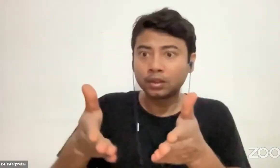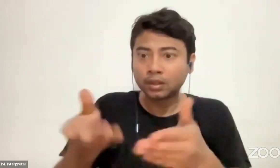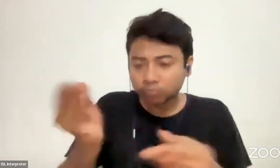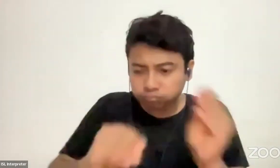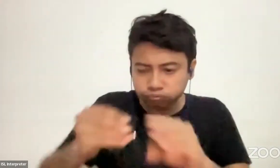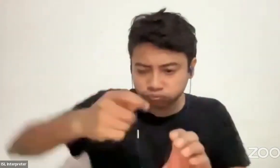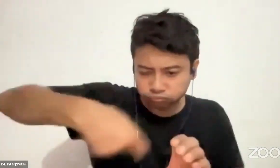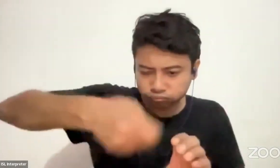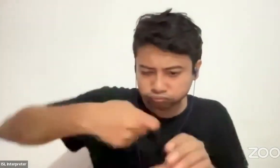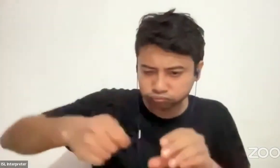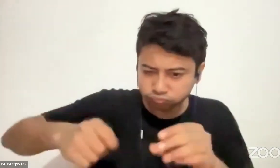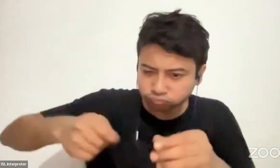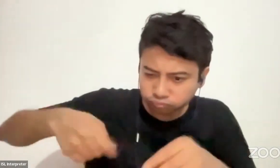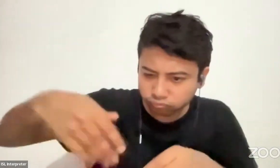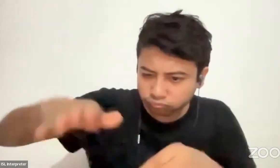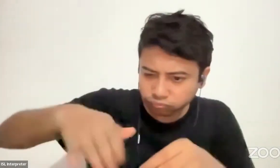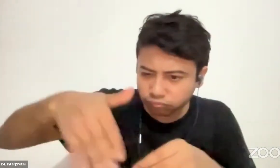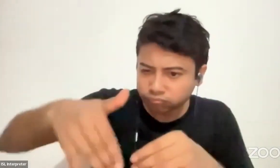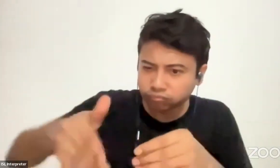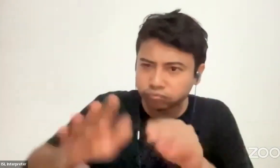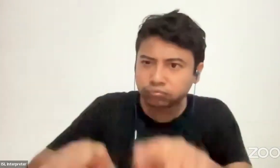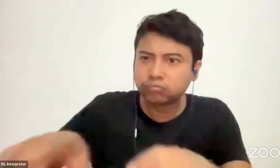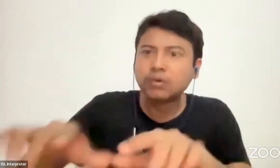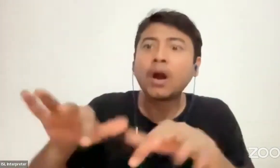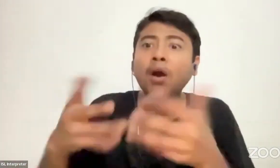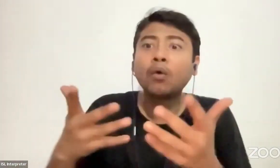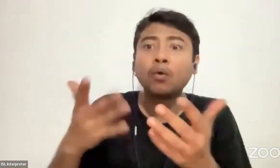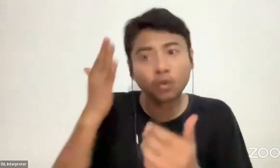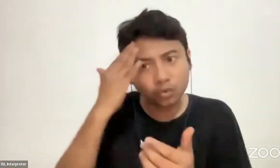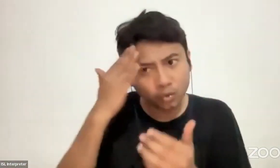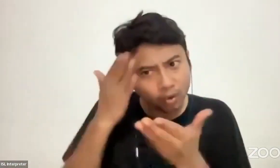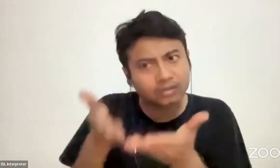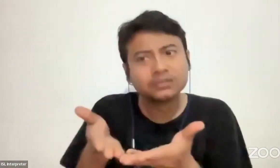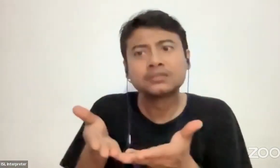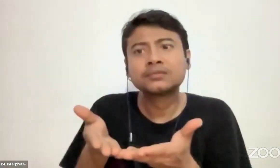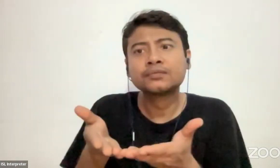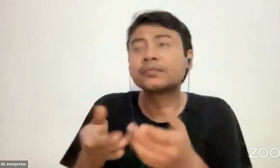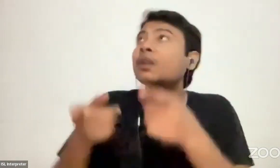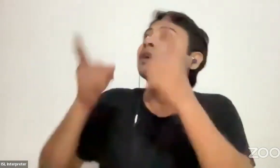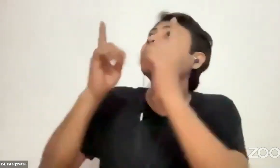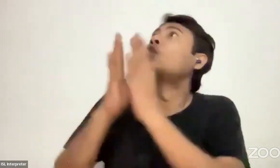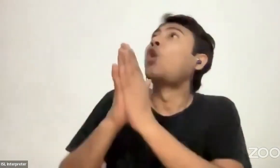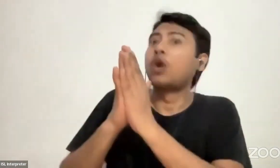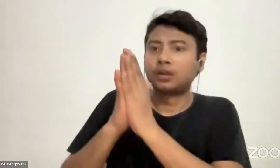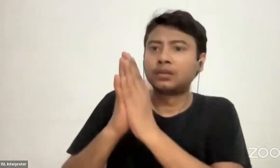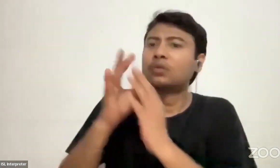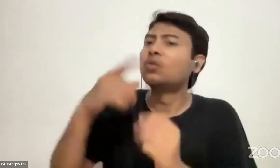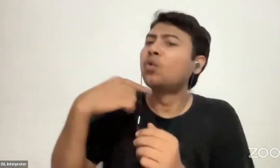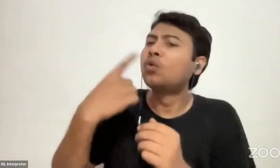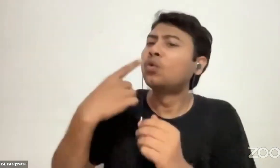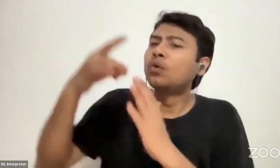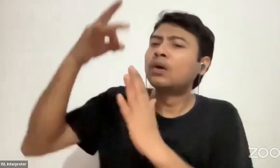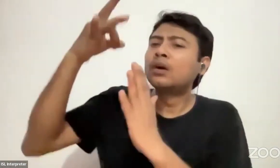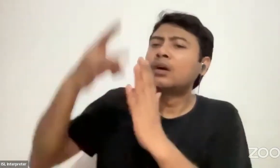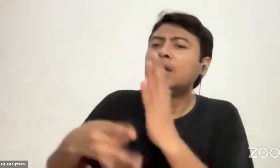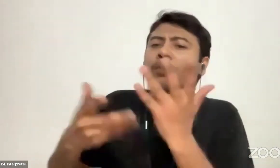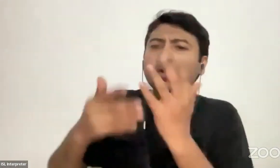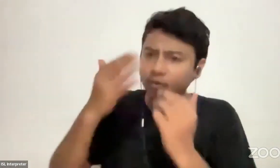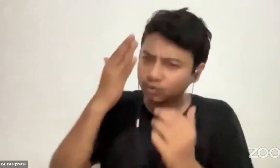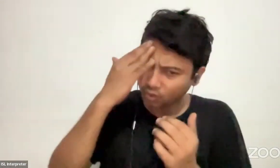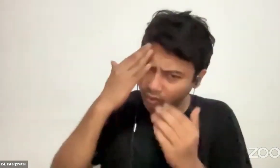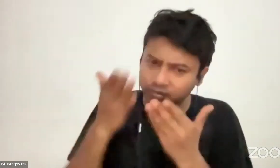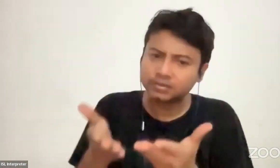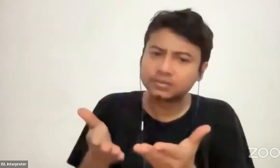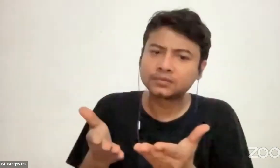भगवान कौन है ये भी एक नॉलेज है। तो नॉलेज का मतलब क्या, ज्ञान का मतलब क्या, तो ऐसा